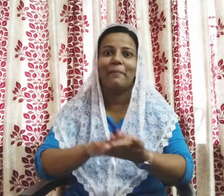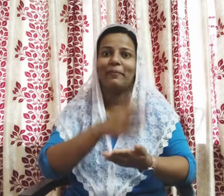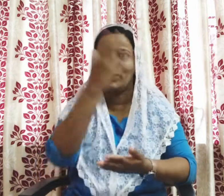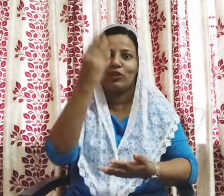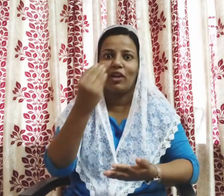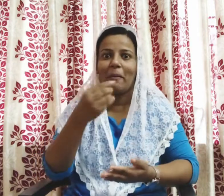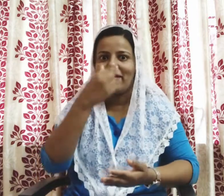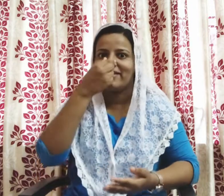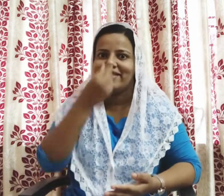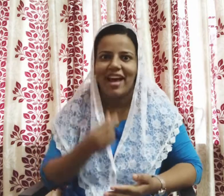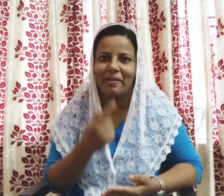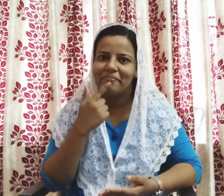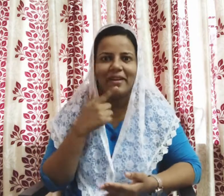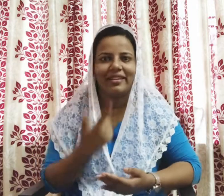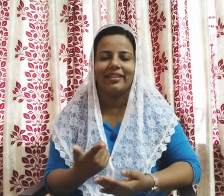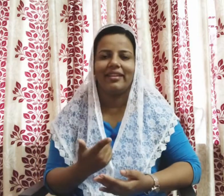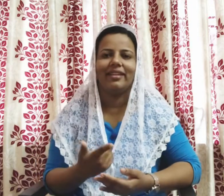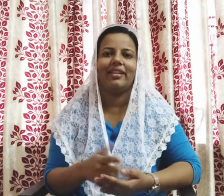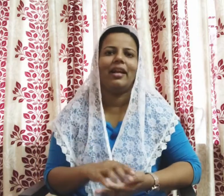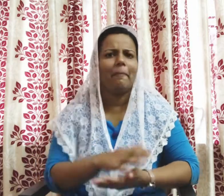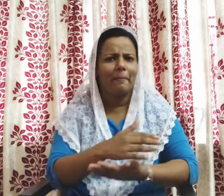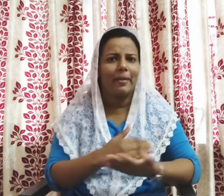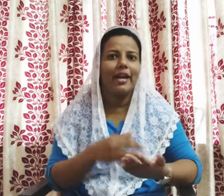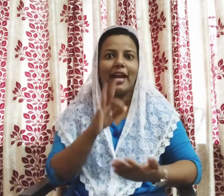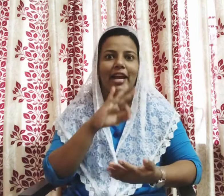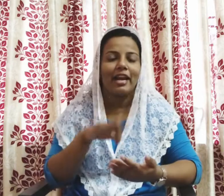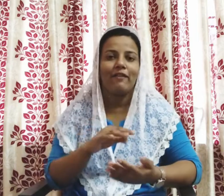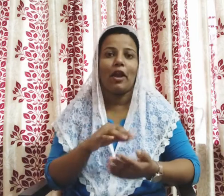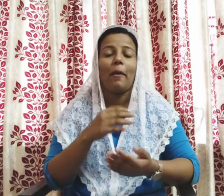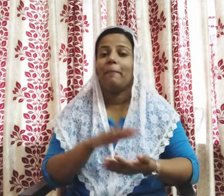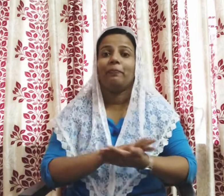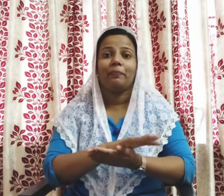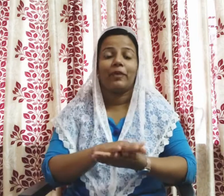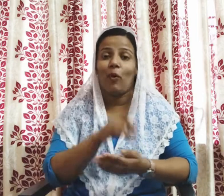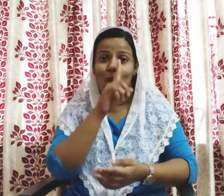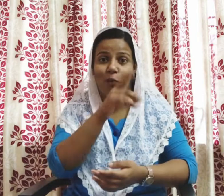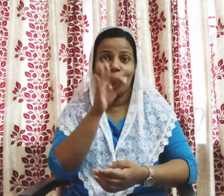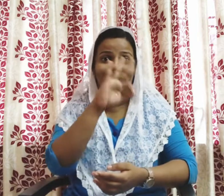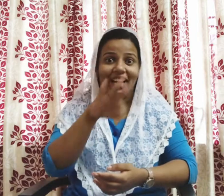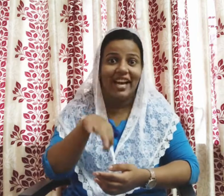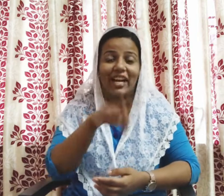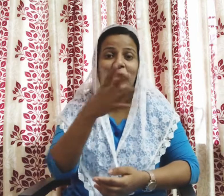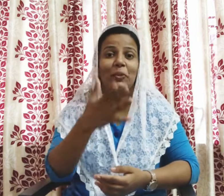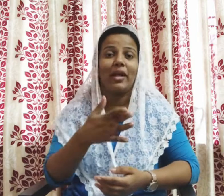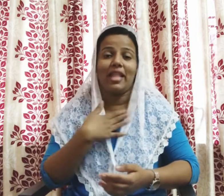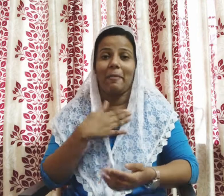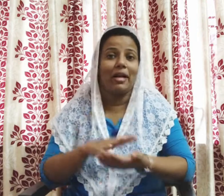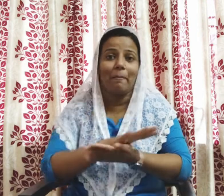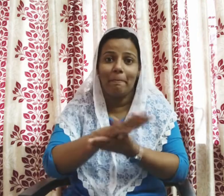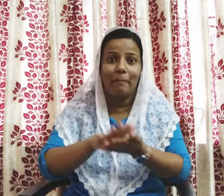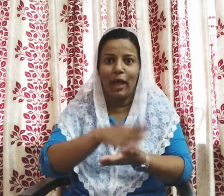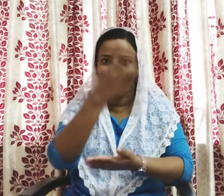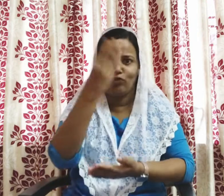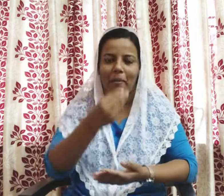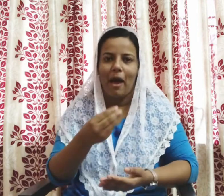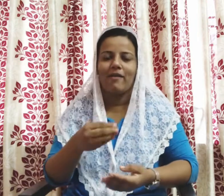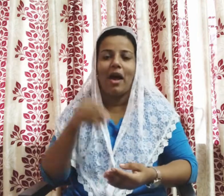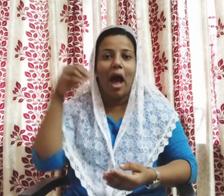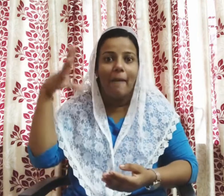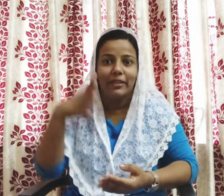എന്നാൽ 8-ാം വാക്യം എന്നാൽ പരിശുദ്ധാത്മാവ് നിങ്ങളുടെ മേൽ വരുമ്പോൾ നിങ്ങൾക്ക് ശക്തി ലഭിച്ച് നിങ്ങളെ ശമരിയയിലും യഹൂദിയയിലും